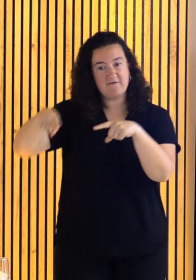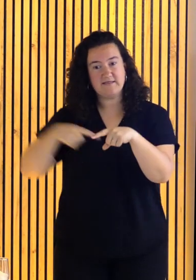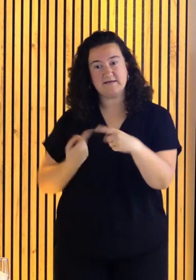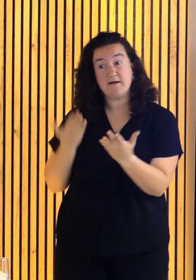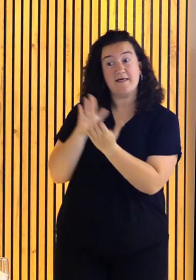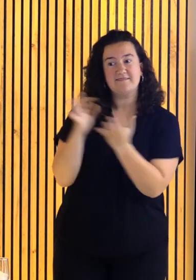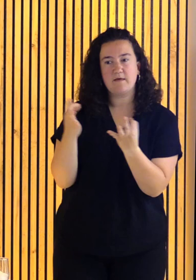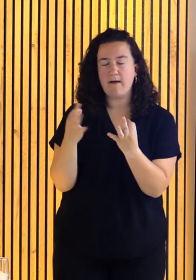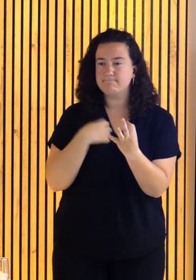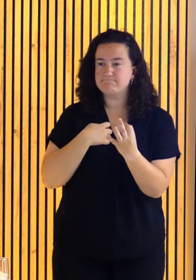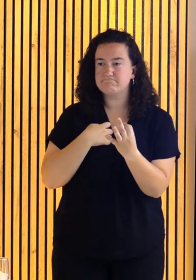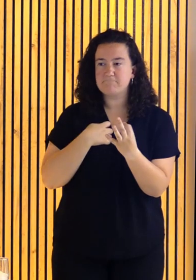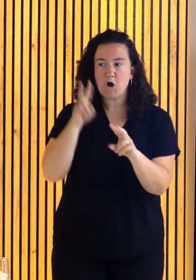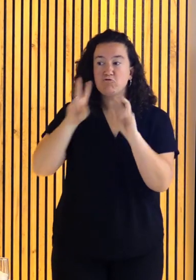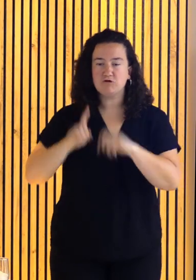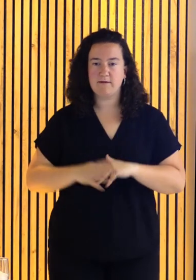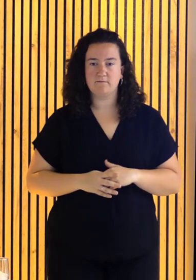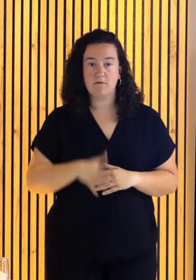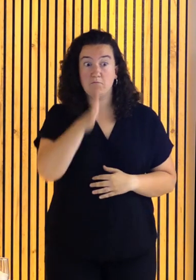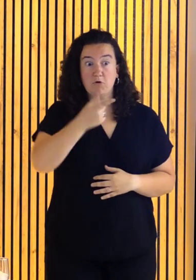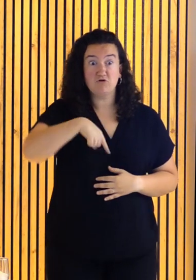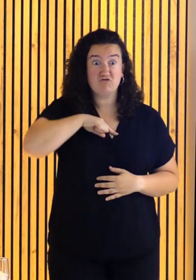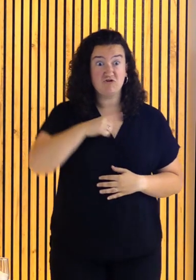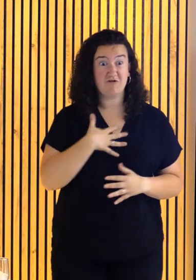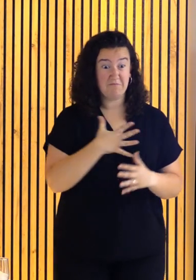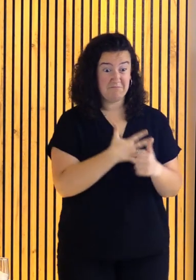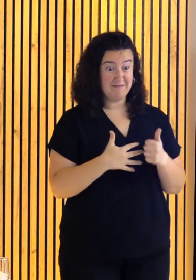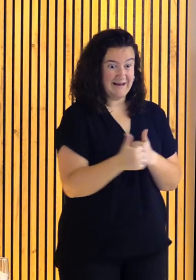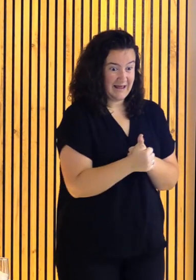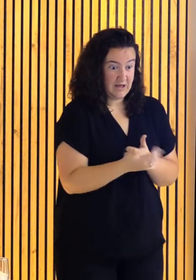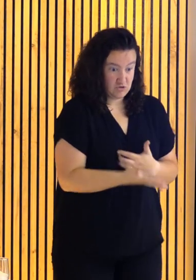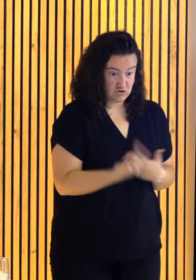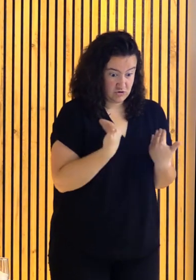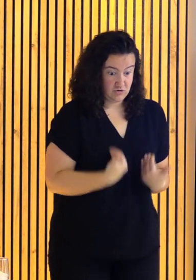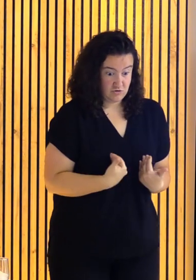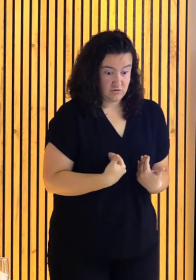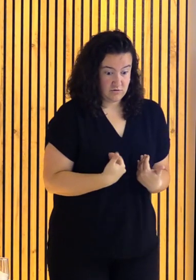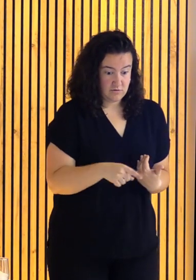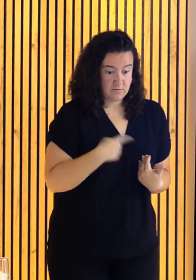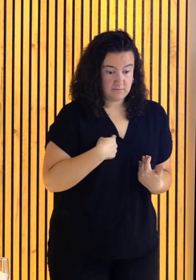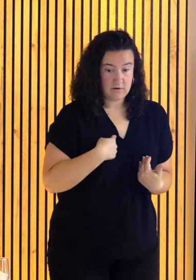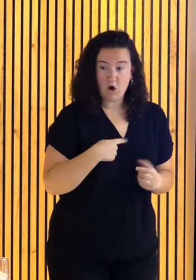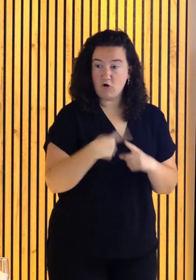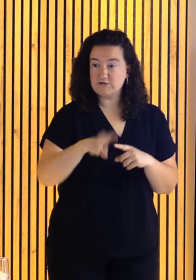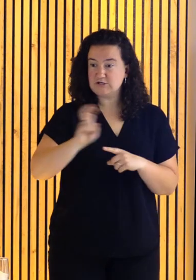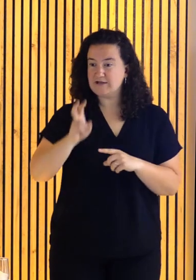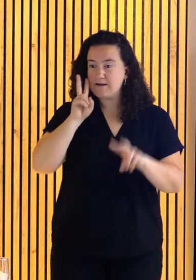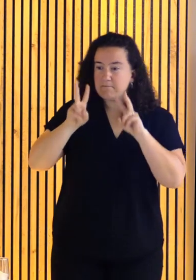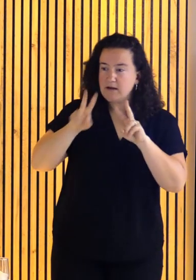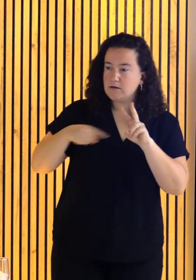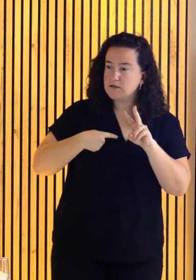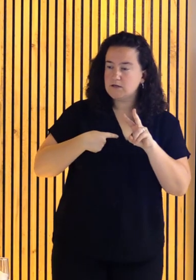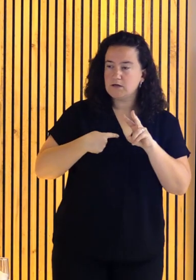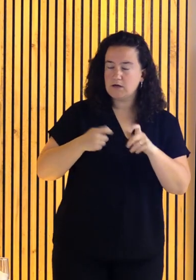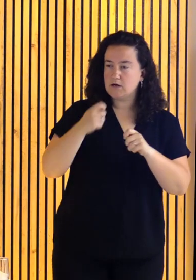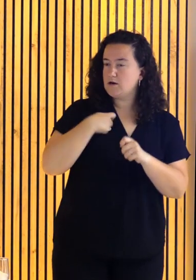privilegioen eraginez, itxuturik gauden faktorei buruz pentsatzen laguntzen digu intersekzionalitateak. Zeren bestela, ez baigenuke